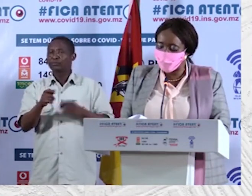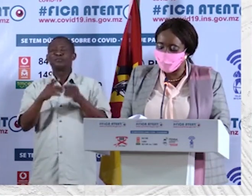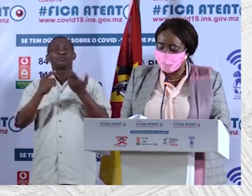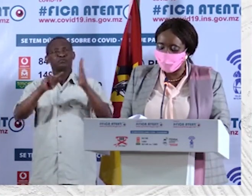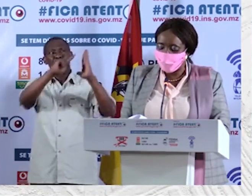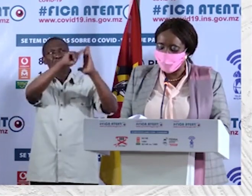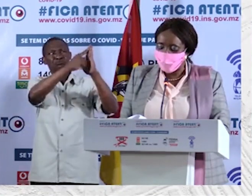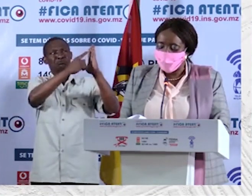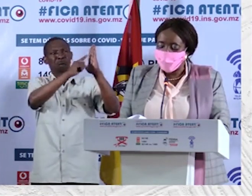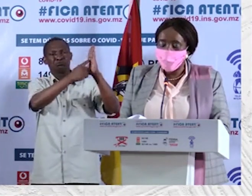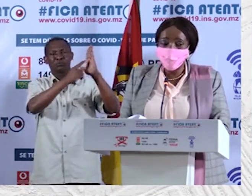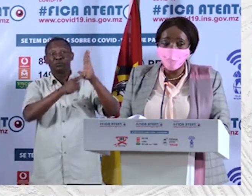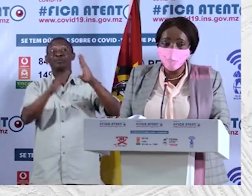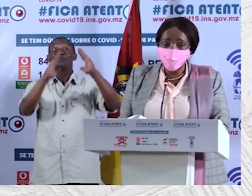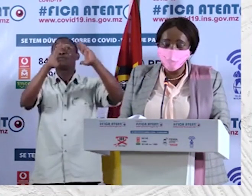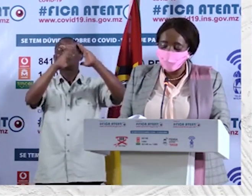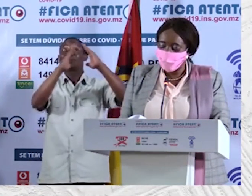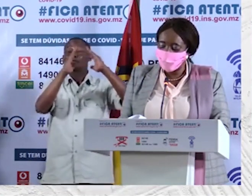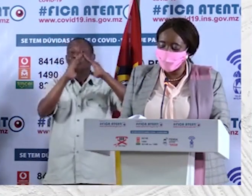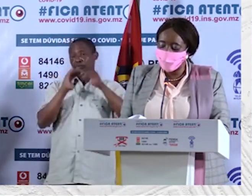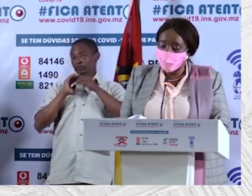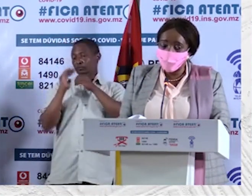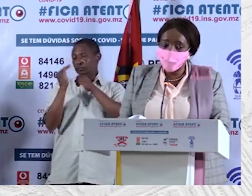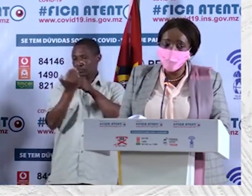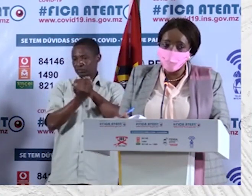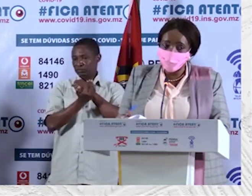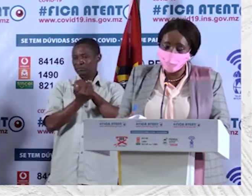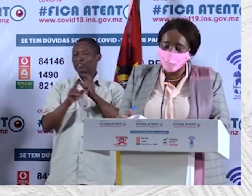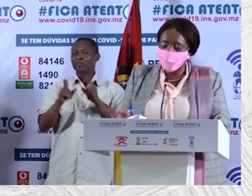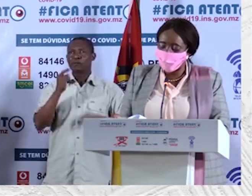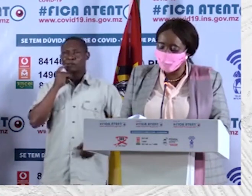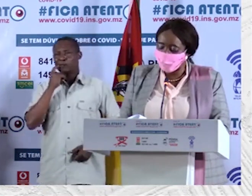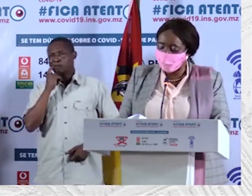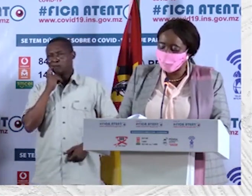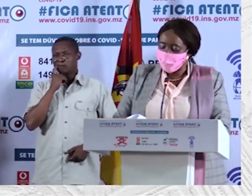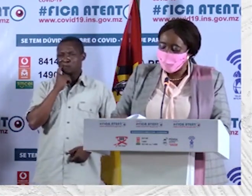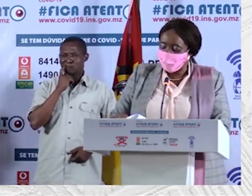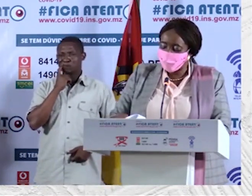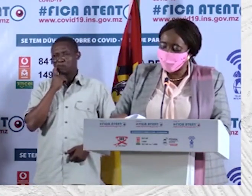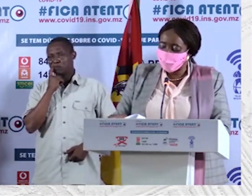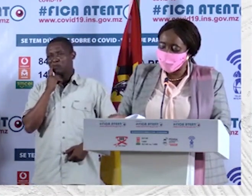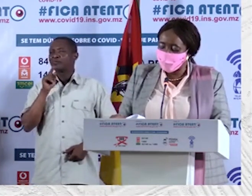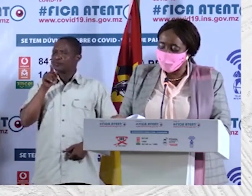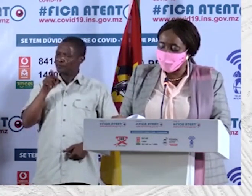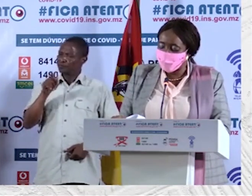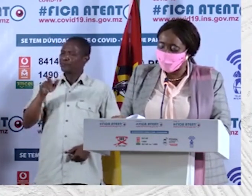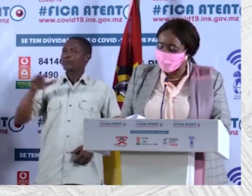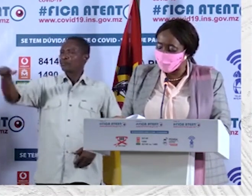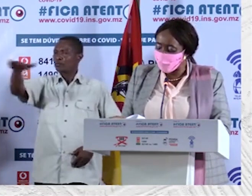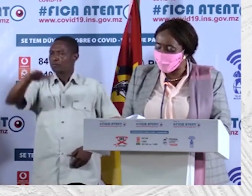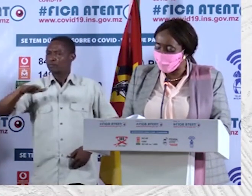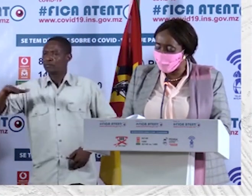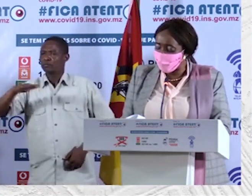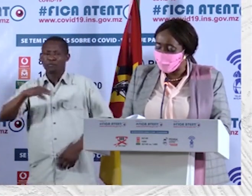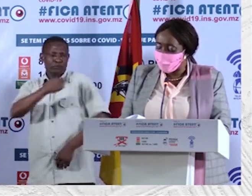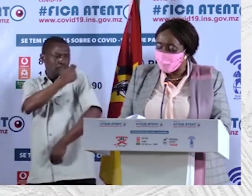isolamento domiciliar. Em caso de alguma dúvida, podem contactar as autoridades sanitárias pelos